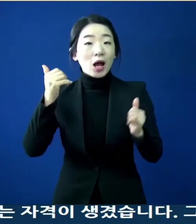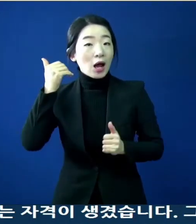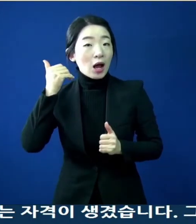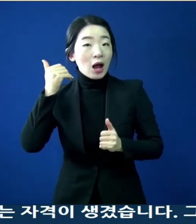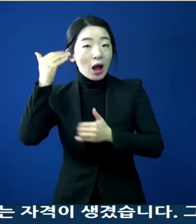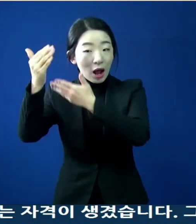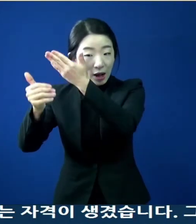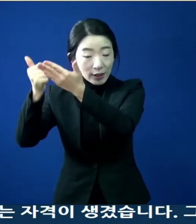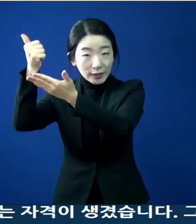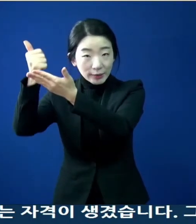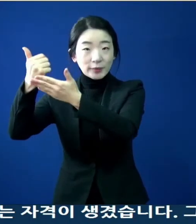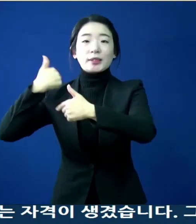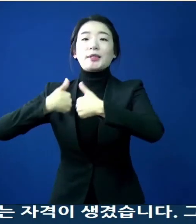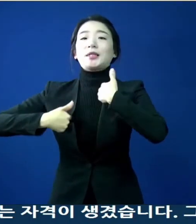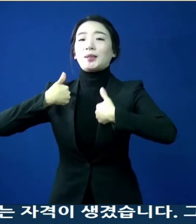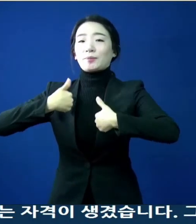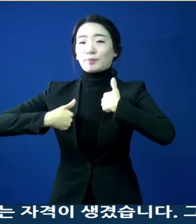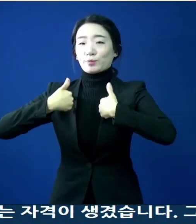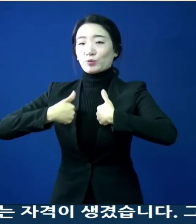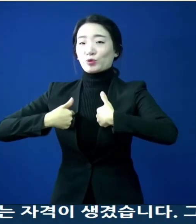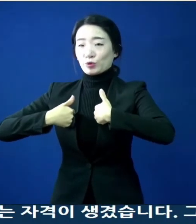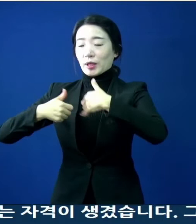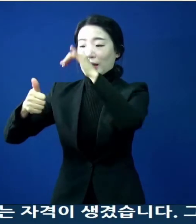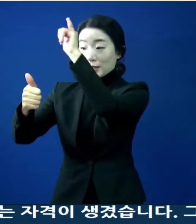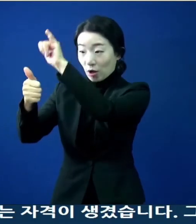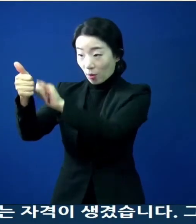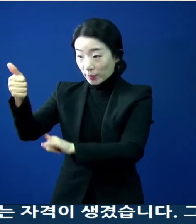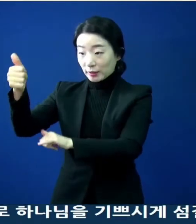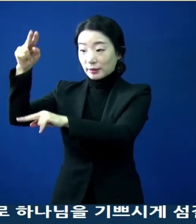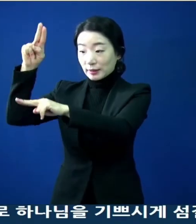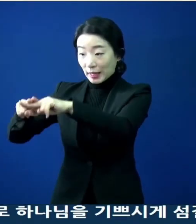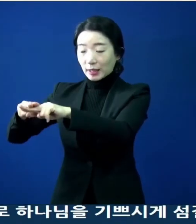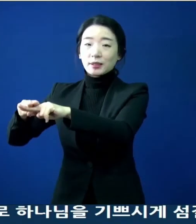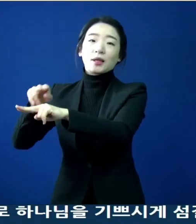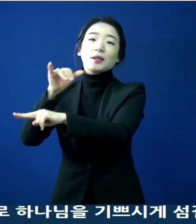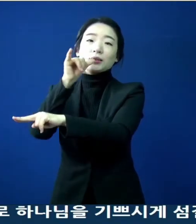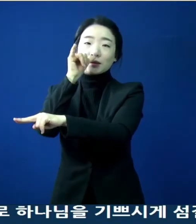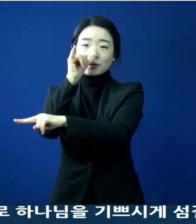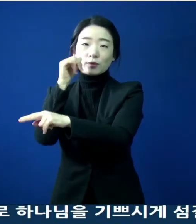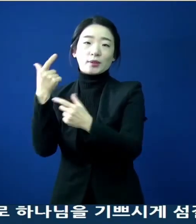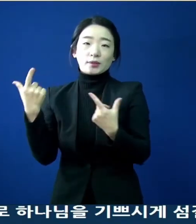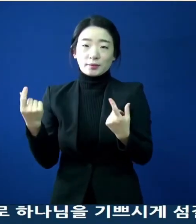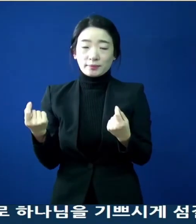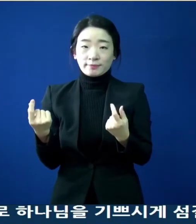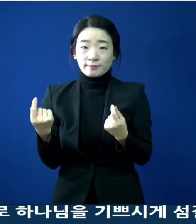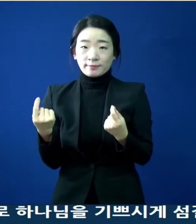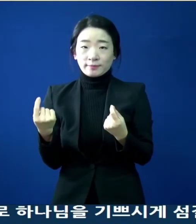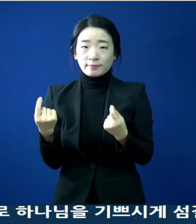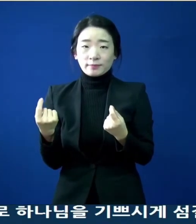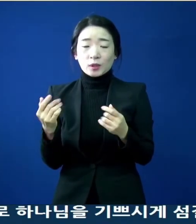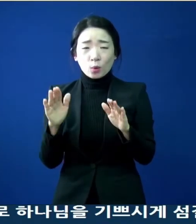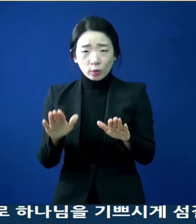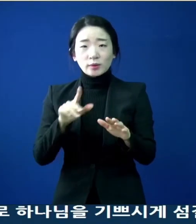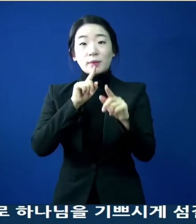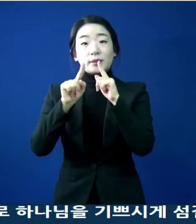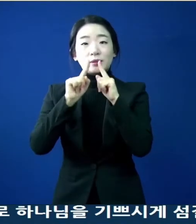기쁘게 섬기는 자리에 있다는 겁니다. 여러분, 이 말씀도 오늘 우리가 잘 간직했으면 좋겠습니다. 하나님을 어떻게